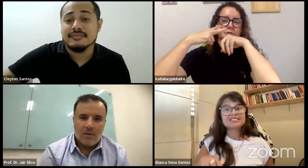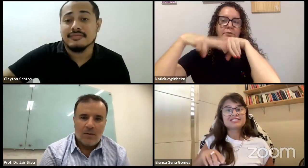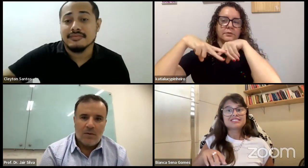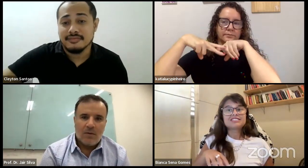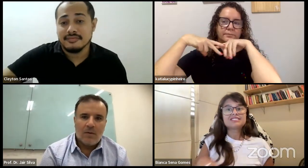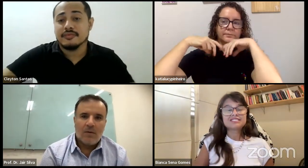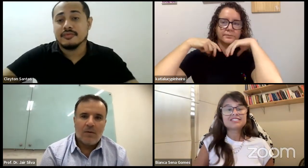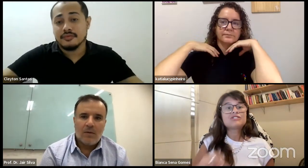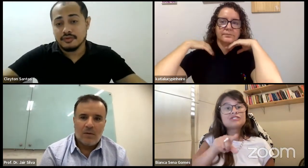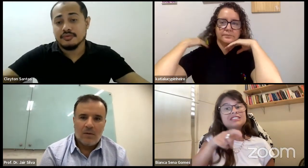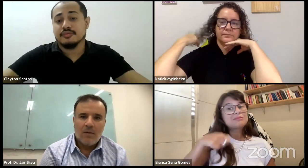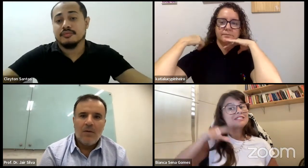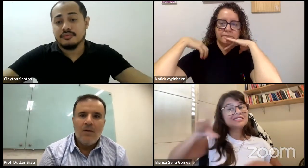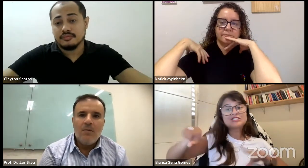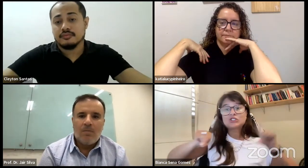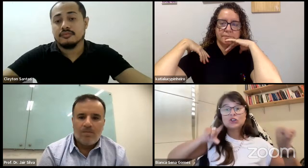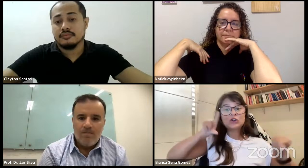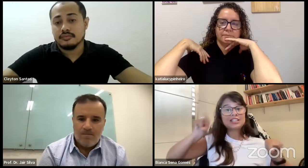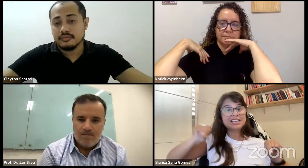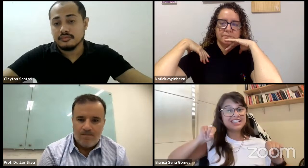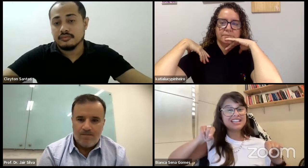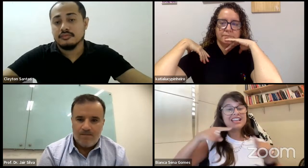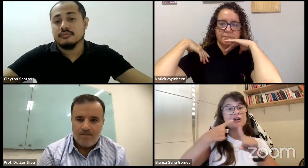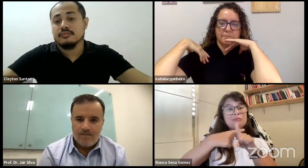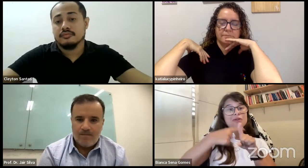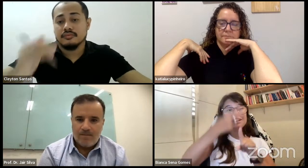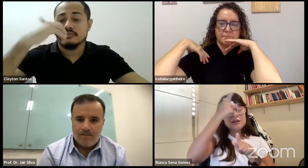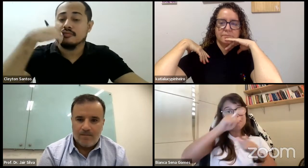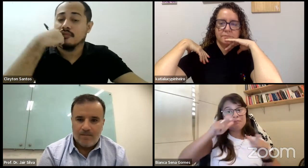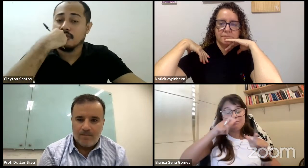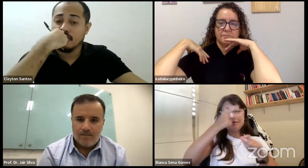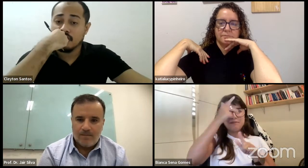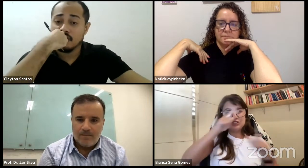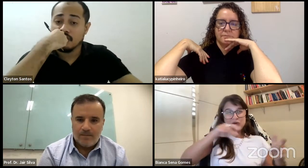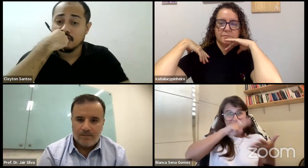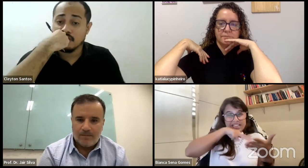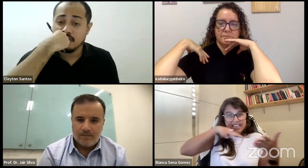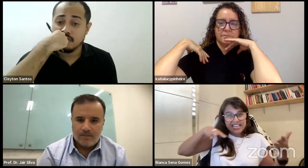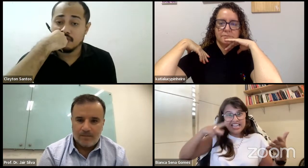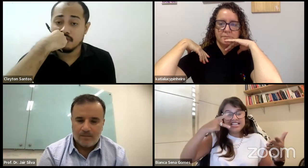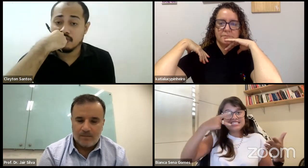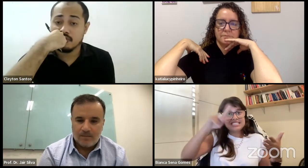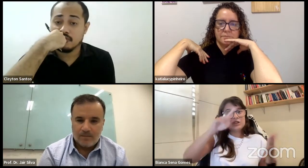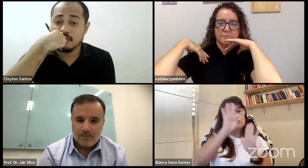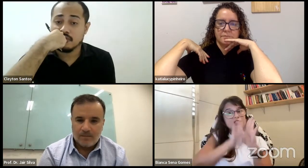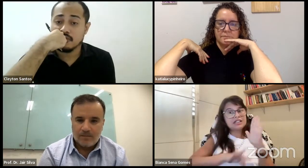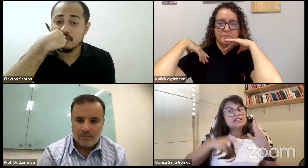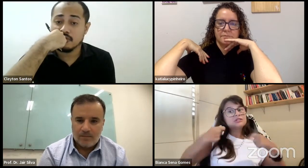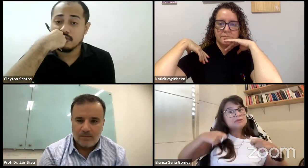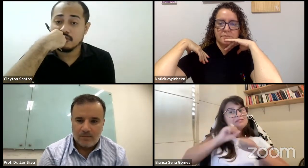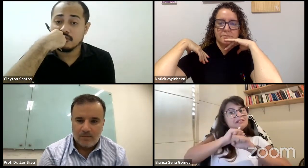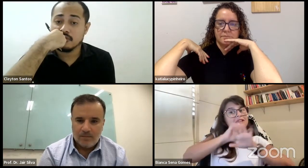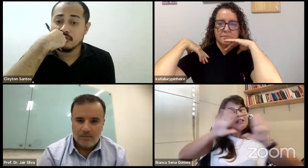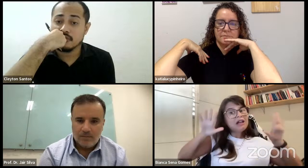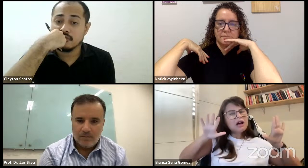perguntas. Sobre quais são as suas perguntas, já, né? Sua problemática. Então, você tem que definir de fato.